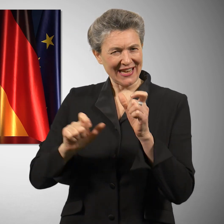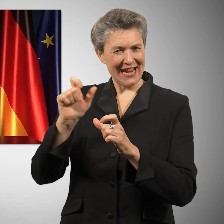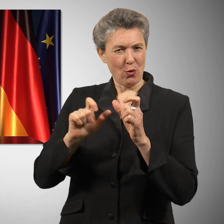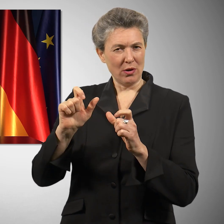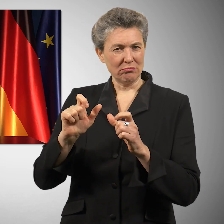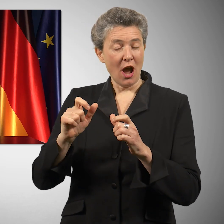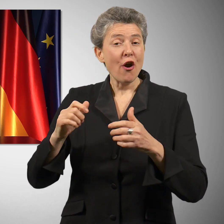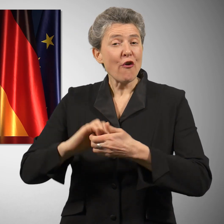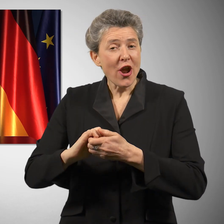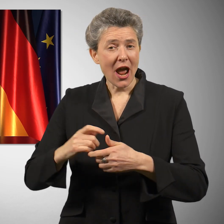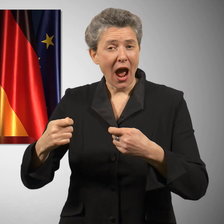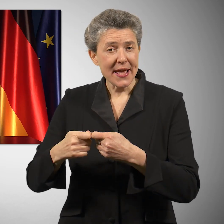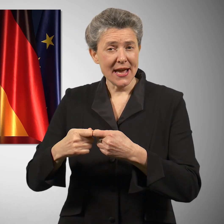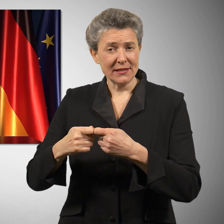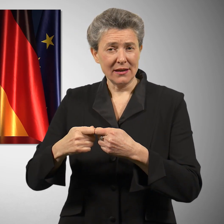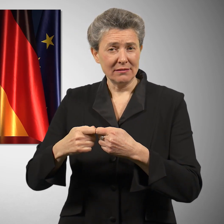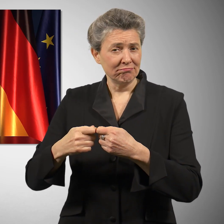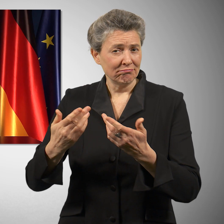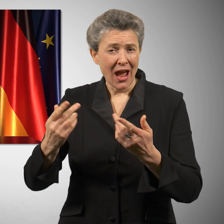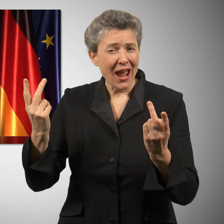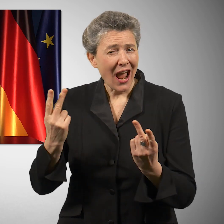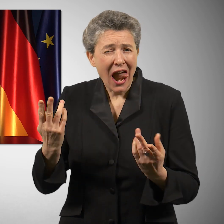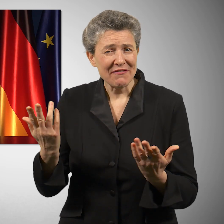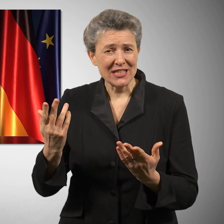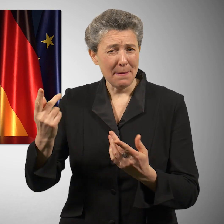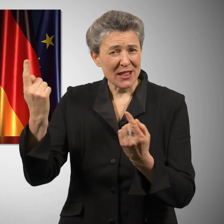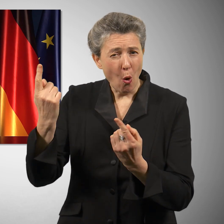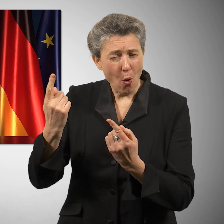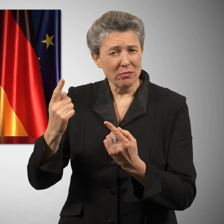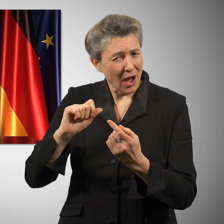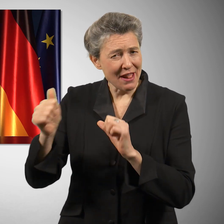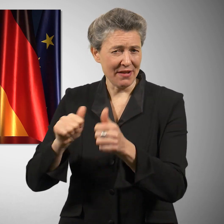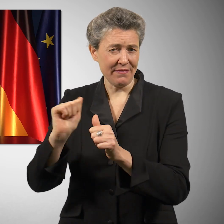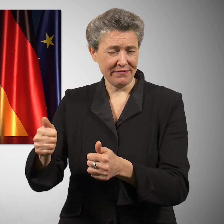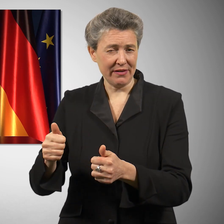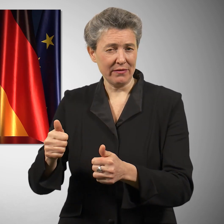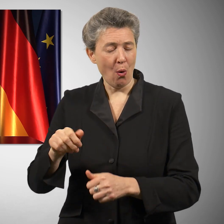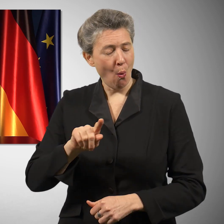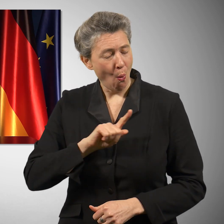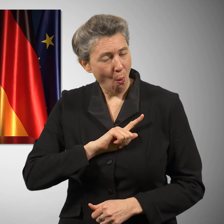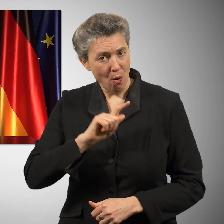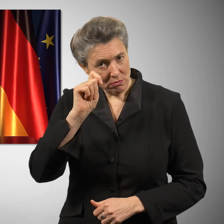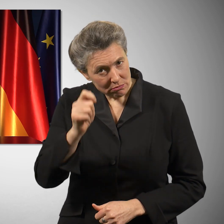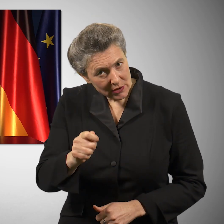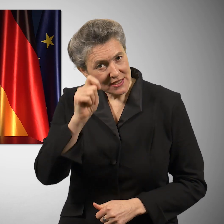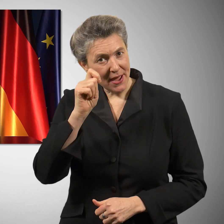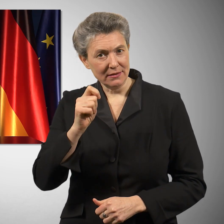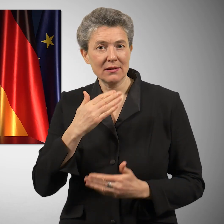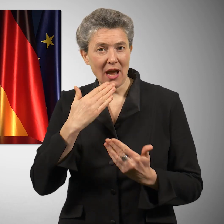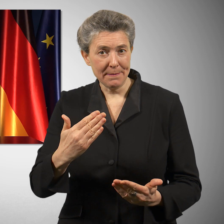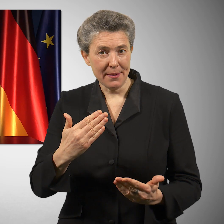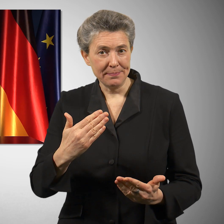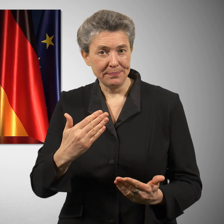alle Bedrohungen zu verteidigen. Dafür verdienen sie höchsten Respekt und unsere Dankbarkeit.